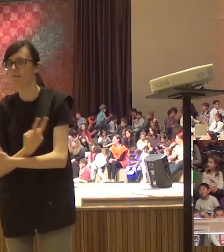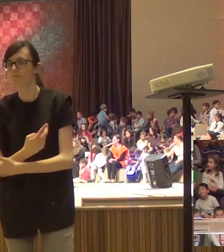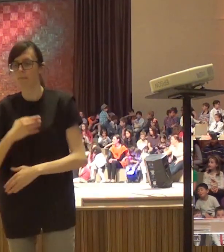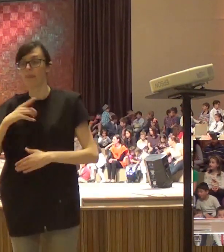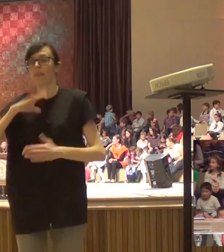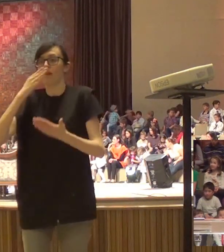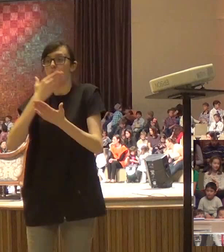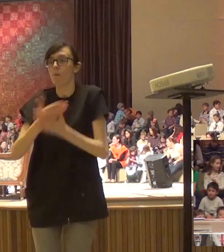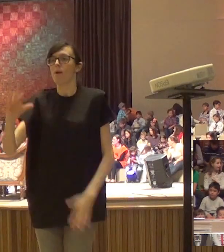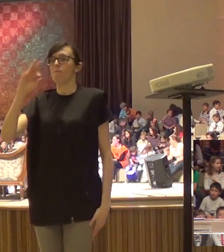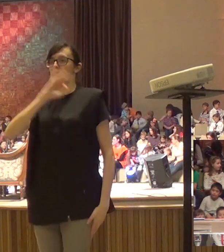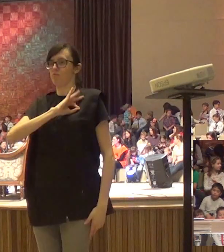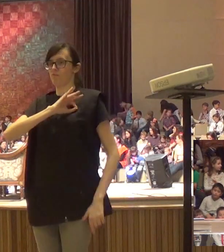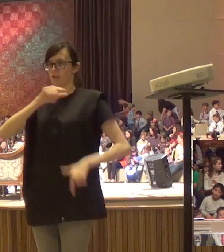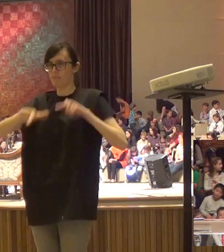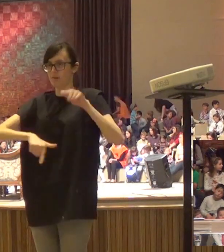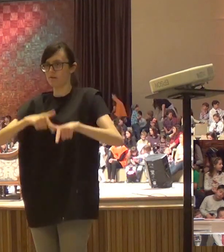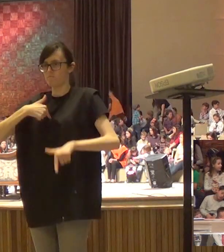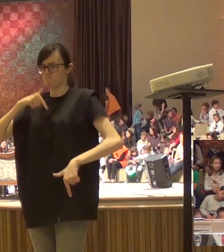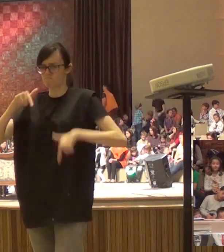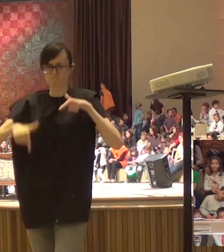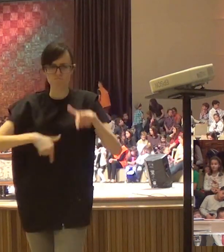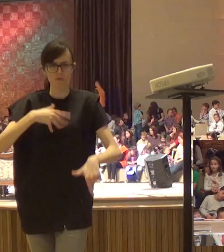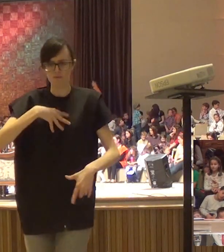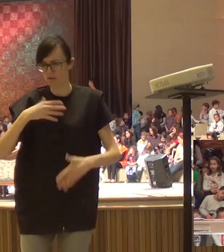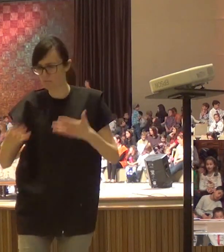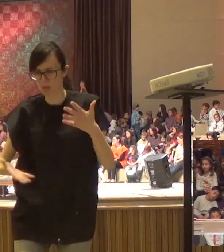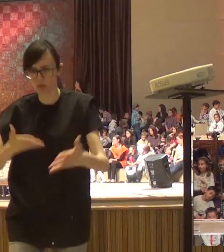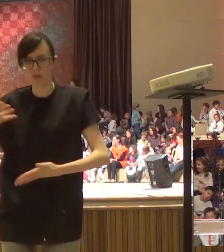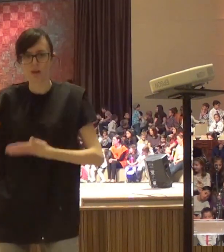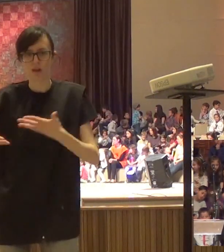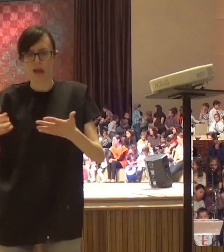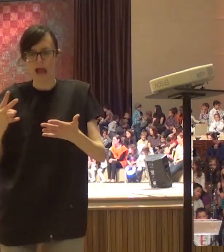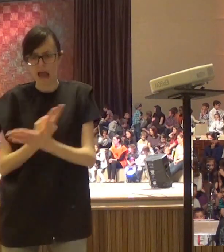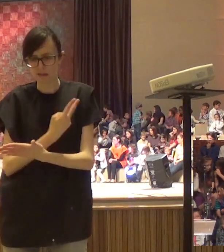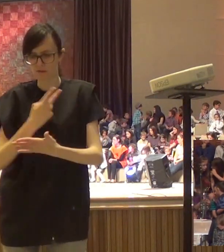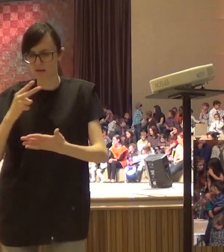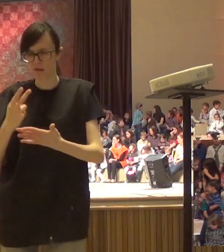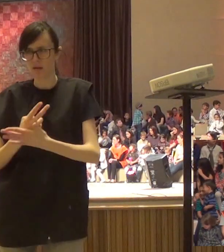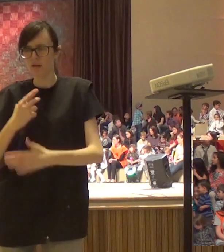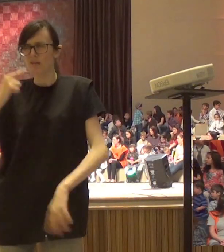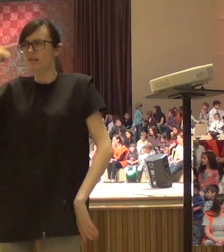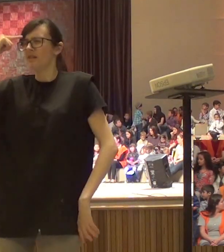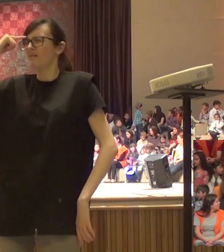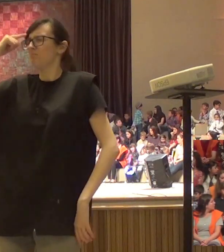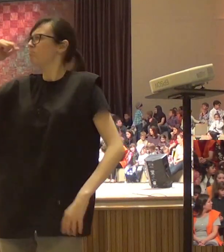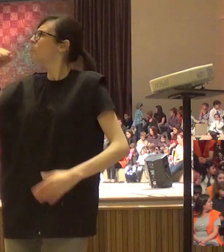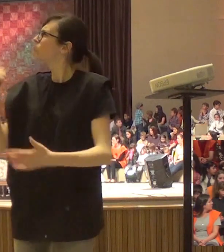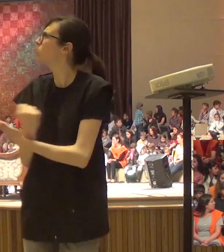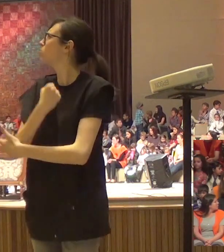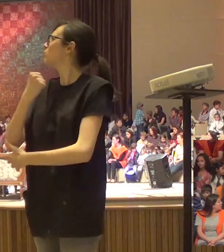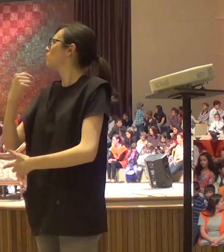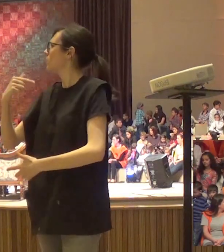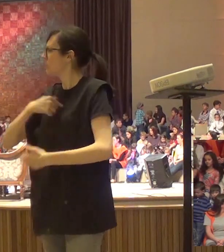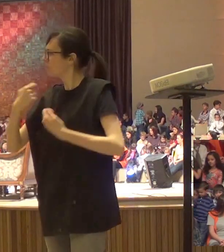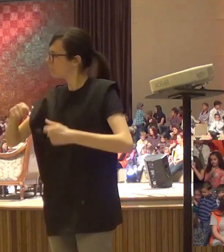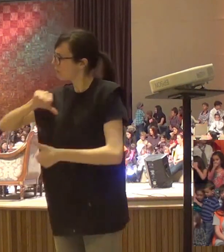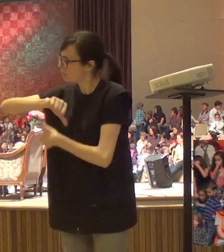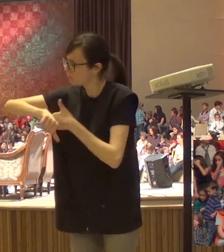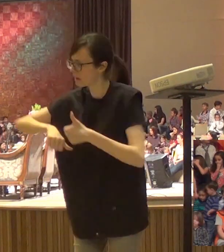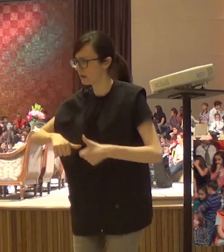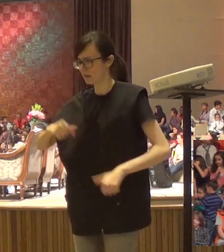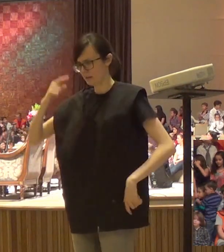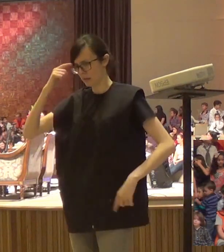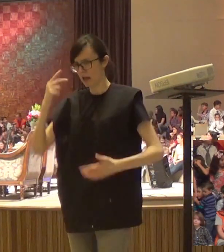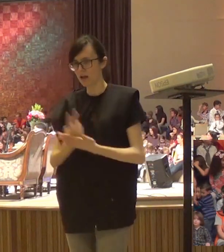estão agora na função de eles exercerem paternidade, eles se dão em si e entendem que eles precisam fazer diferença na vida dos seus